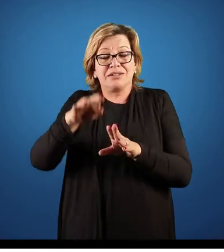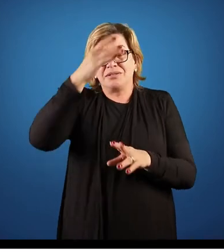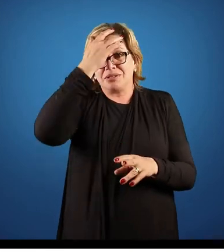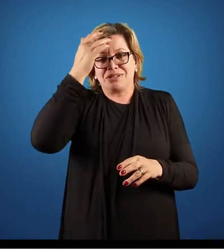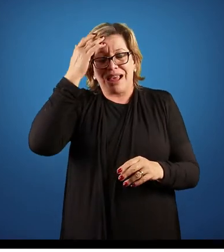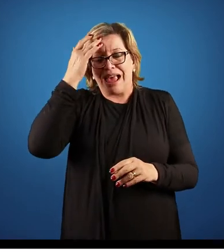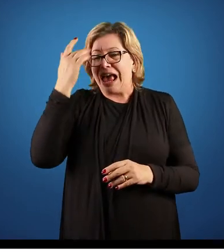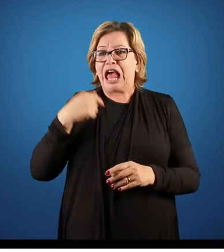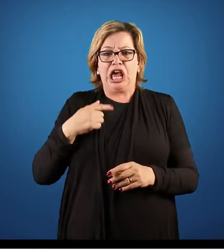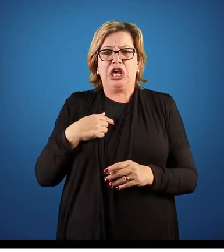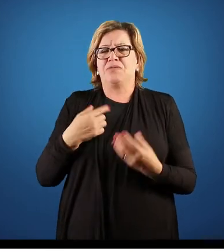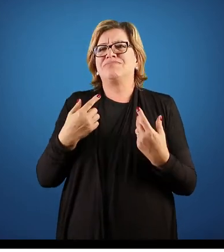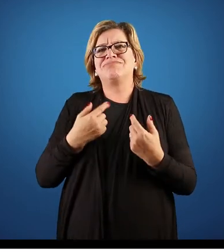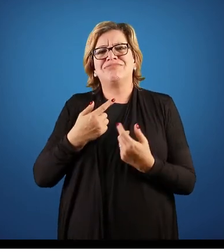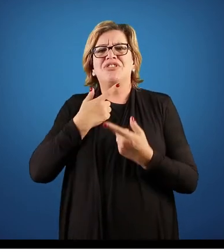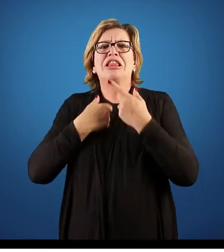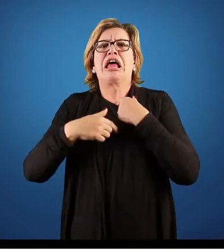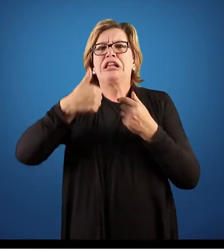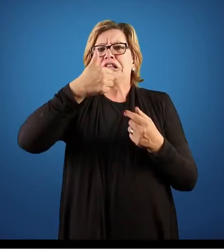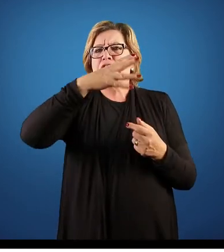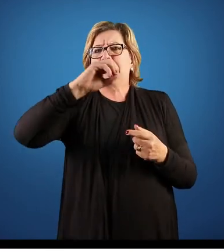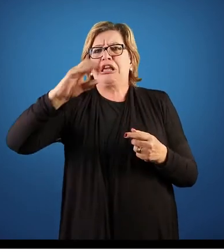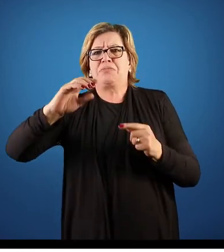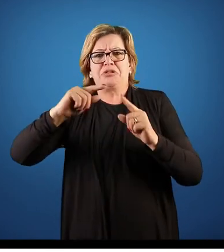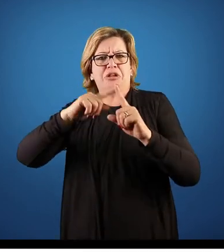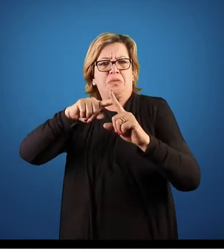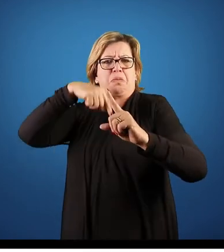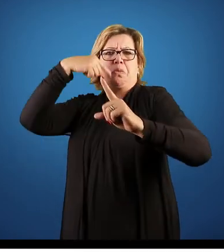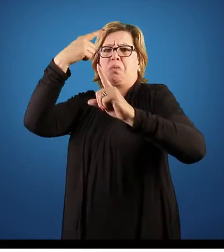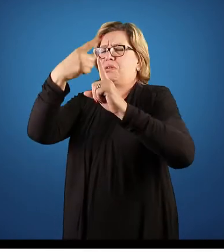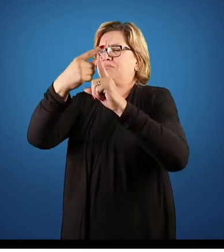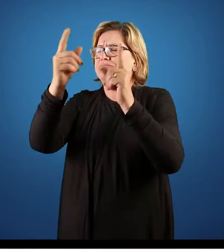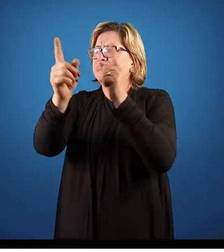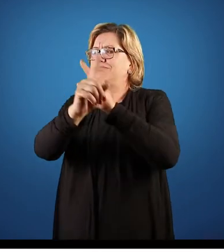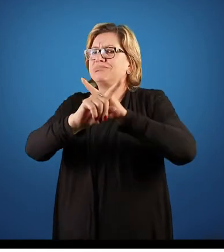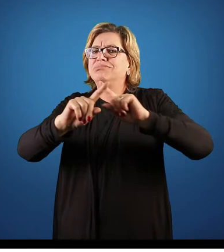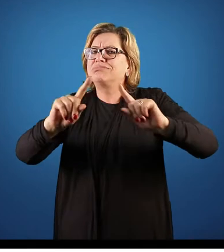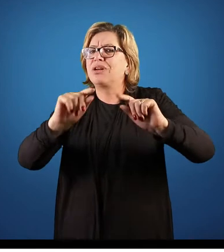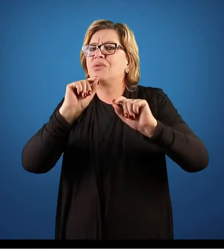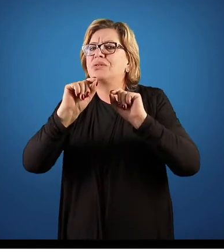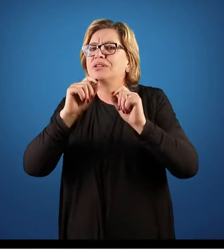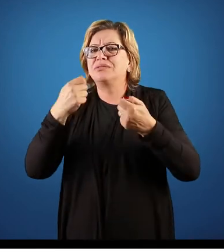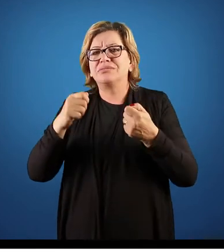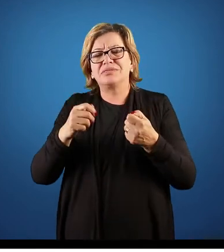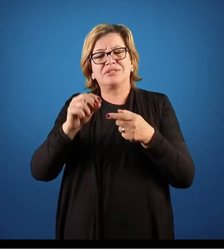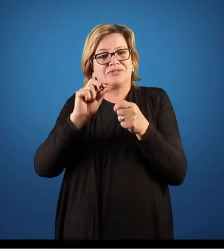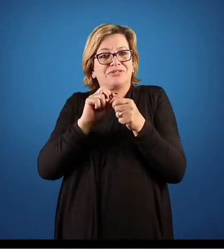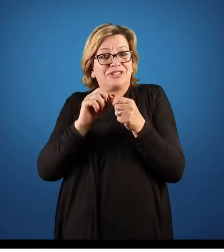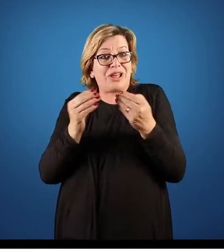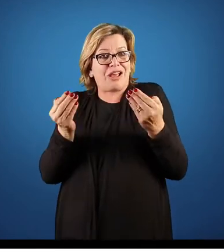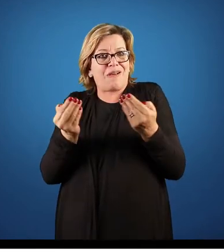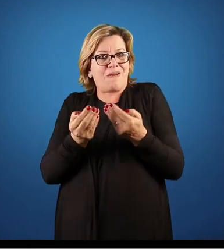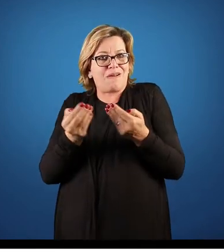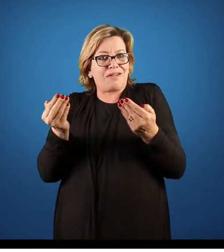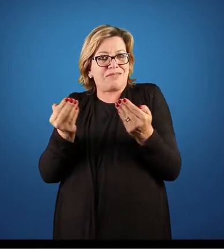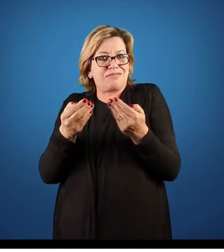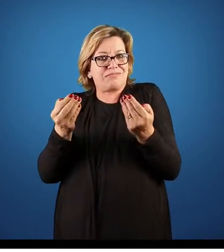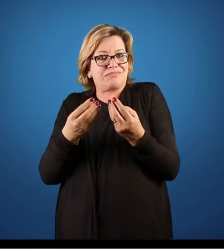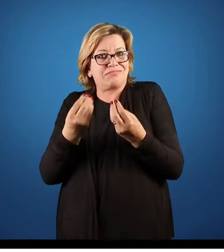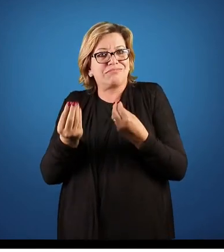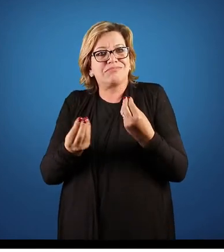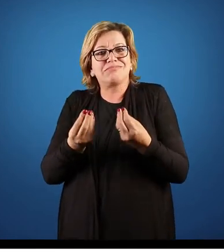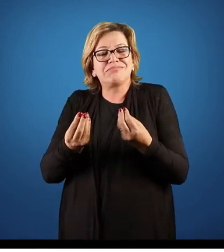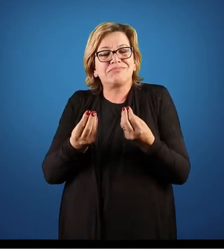da minha produção em 10 anos o que vai acontecer para que eu possa crescer 100% da produção em dez anos para que eu possa atender 100%